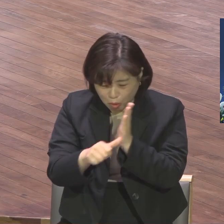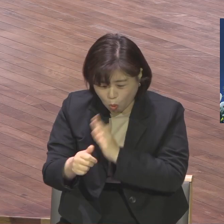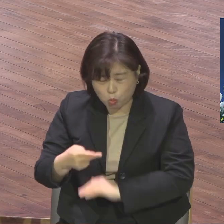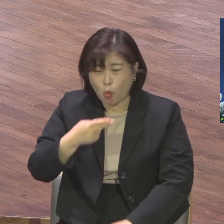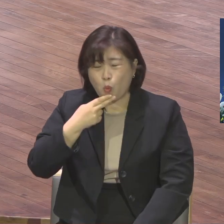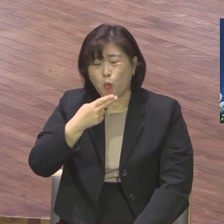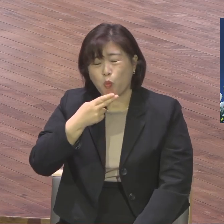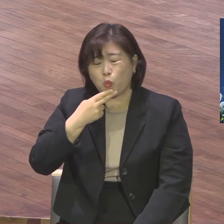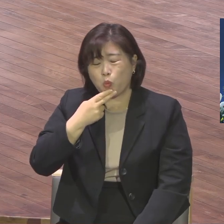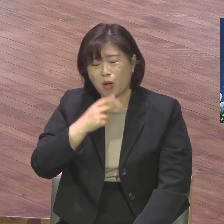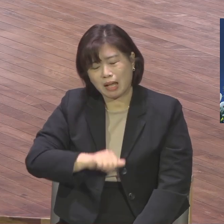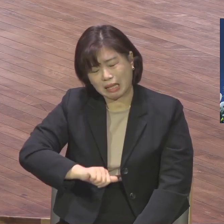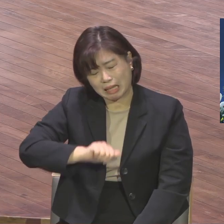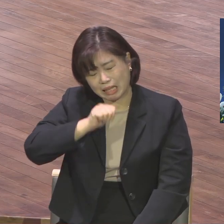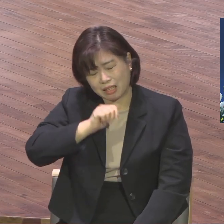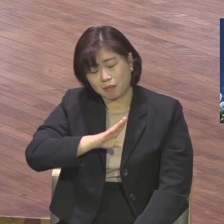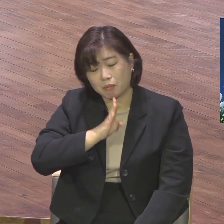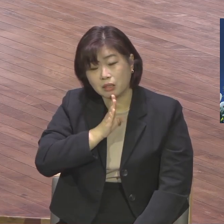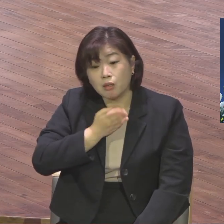나라 됐나 말이에요.